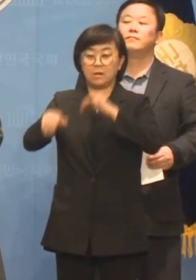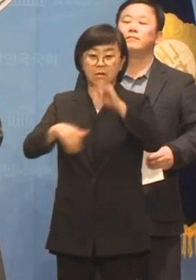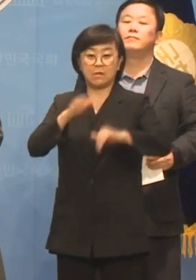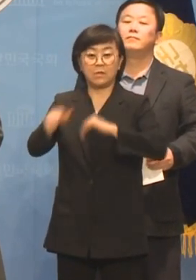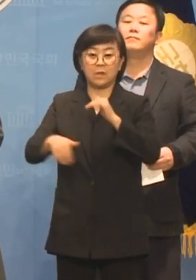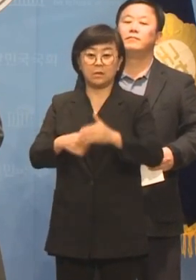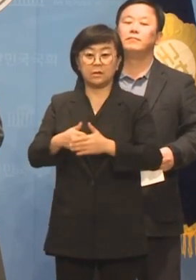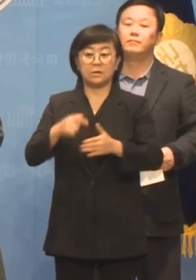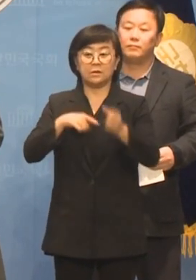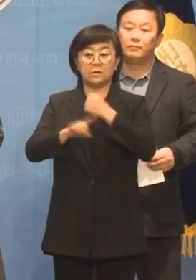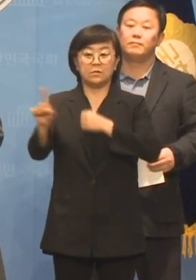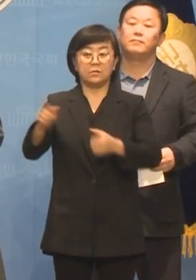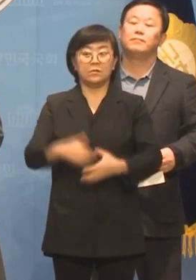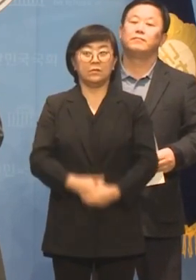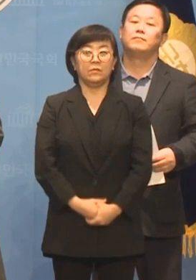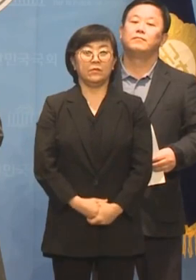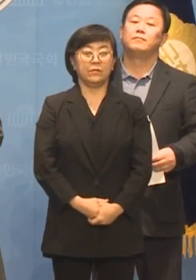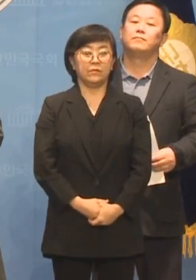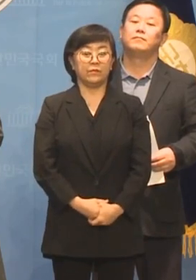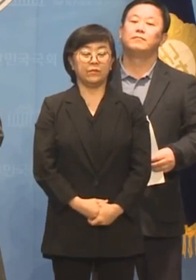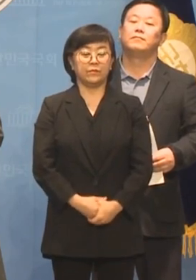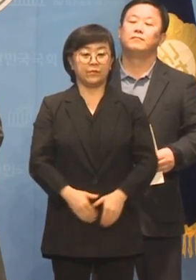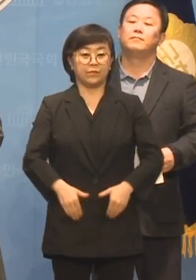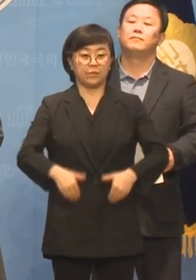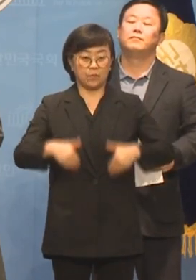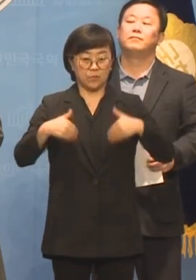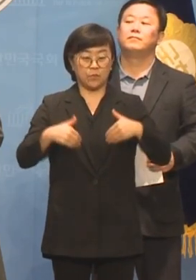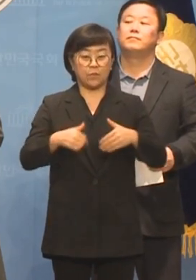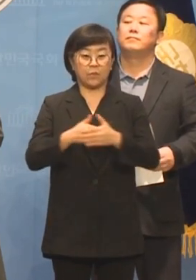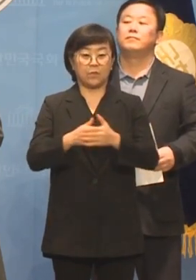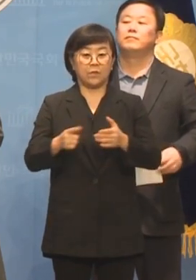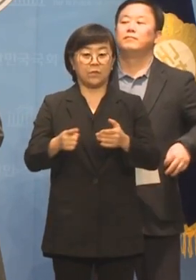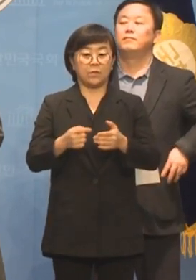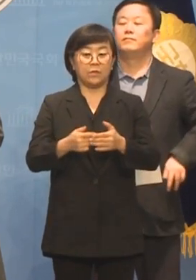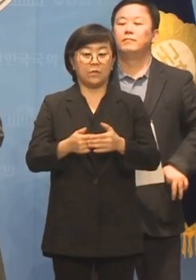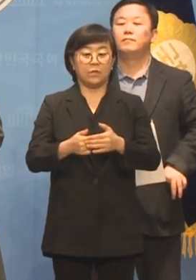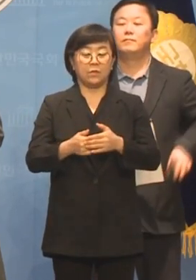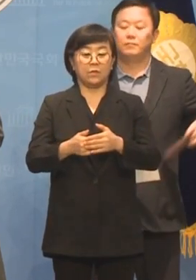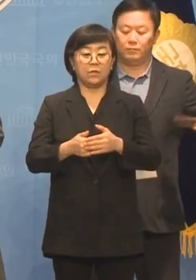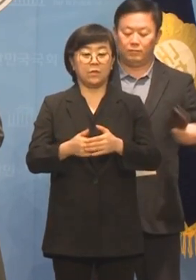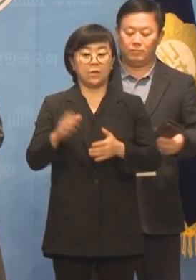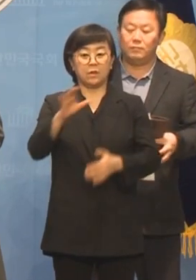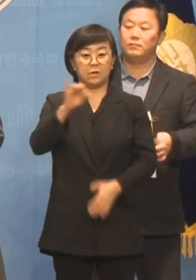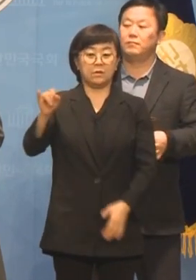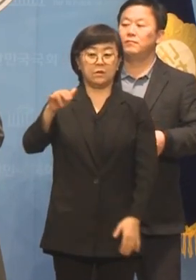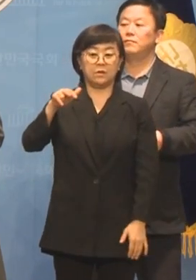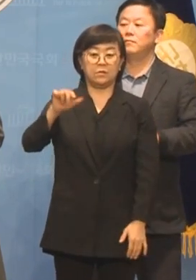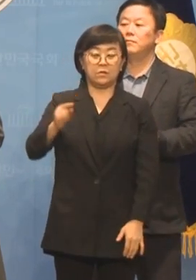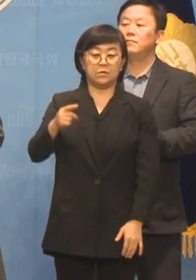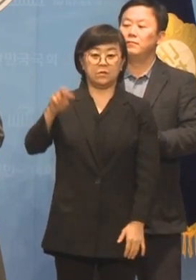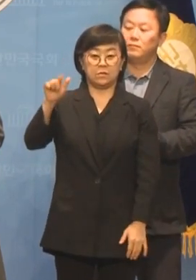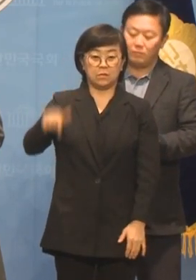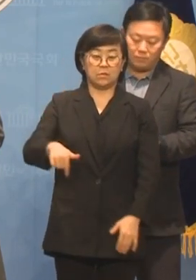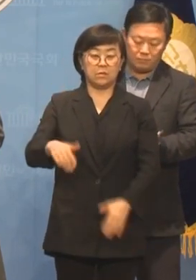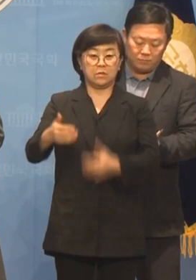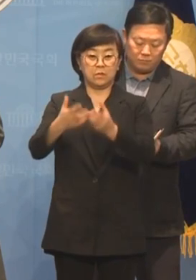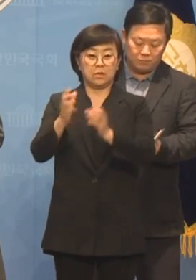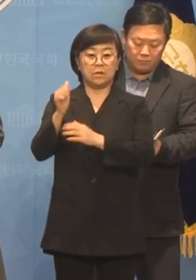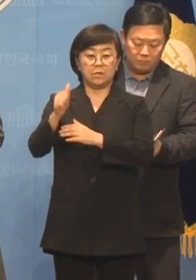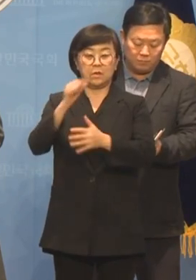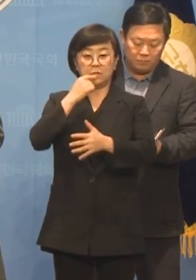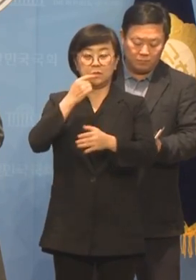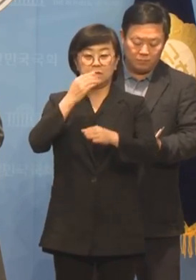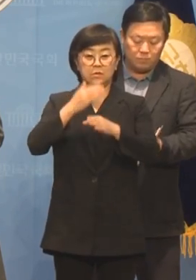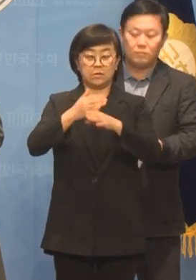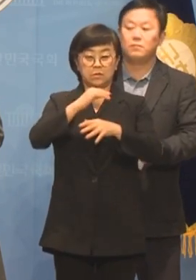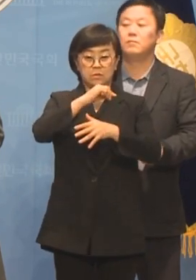합니까? 지난 봄을 한번 생각해 보십시오. 이준석 당대표 어쨌든 민주적 절차로